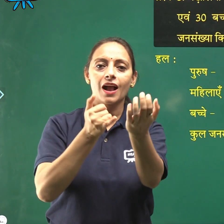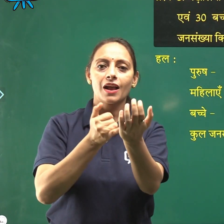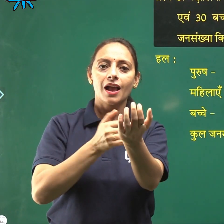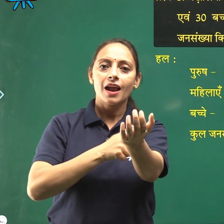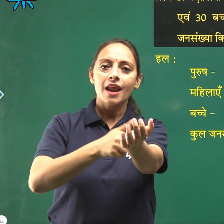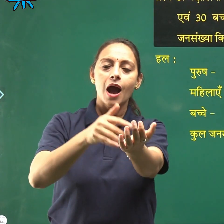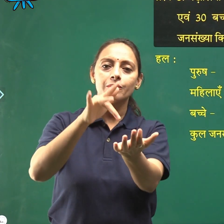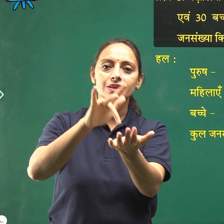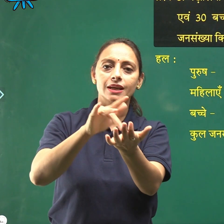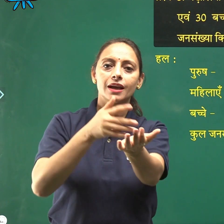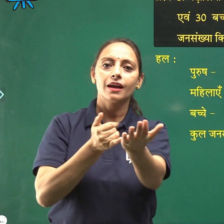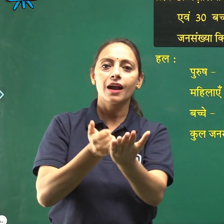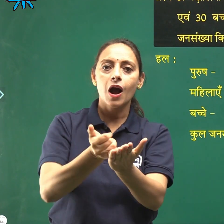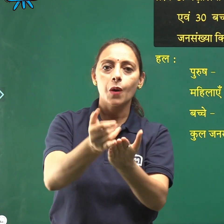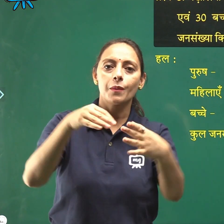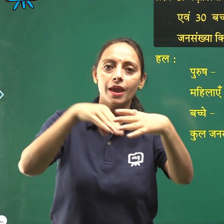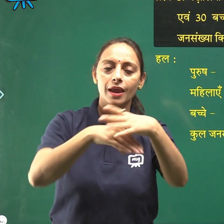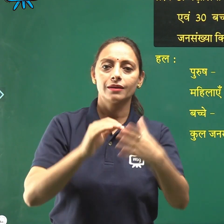बड़ालिया गांव में